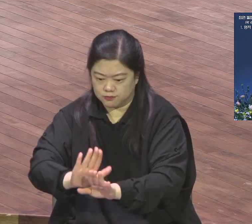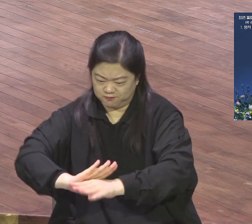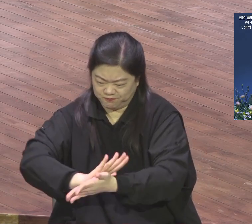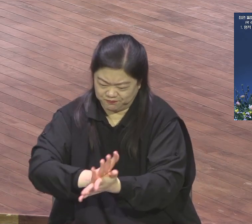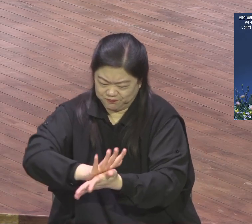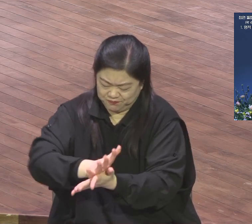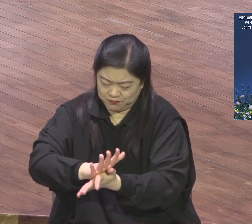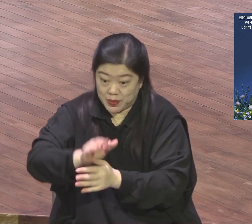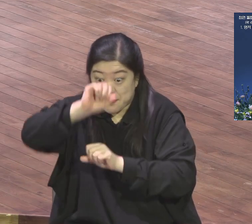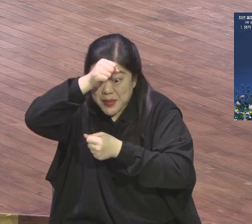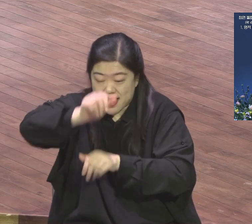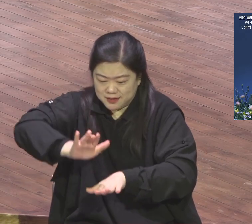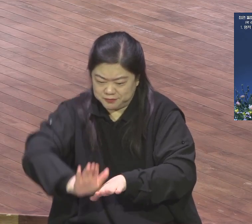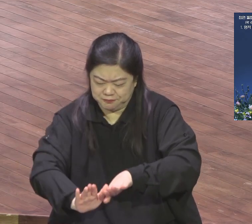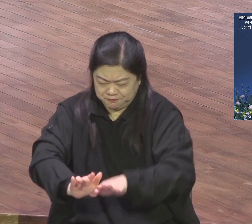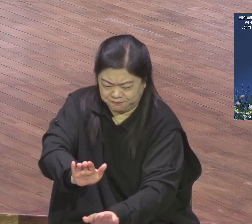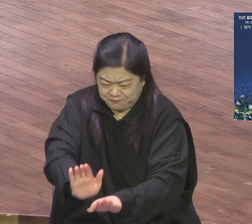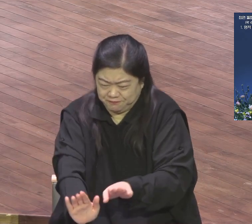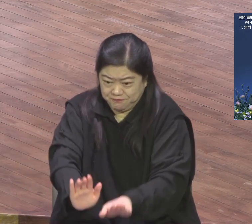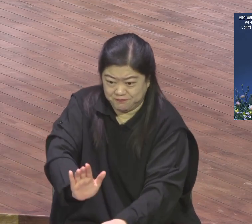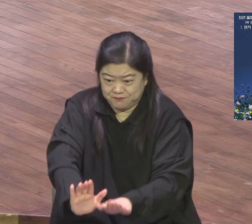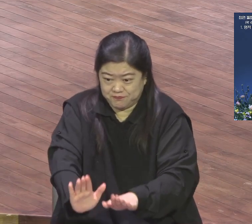견실한 알곡이 만들어지는 거예요.